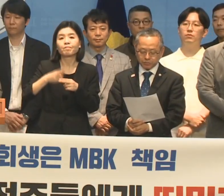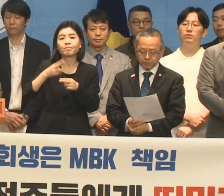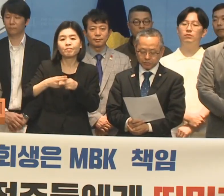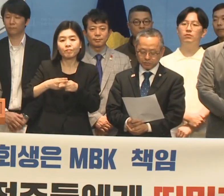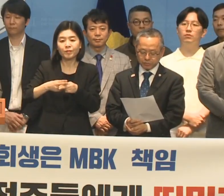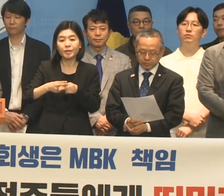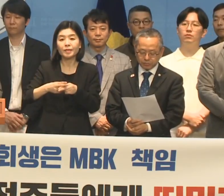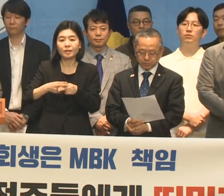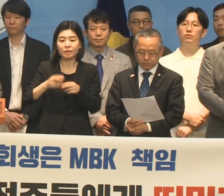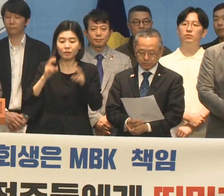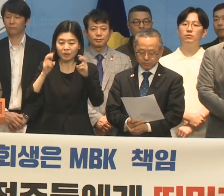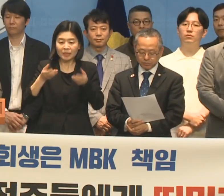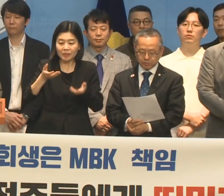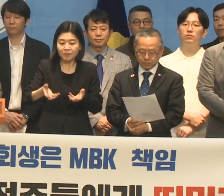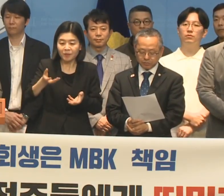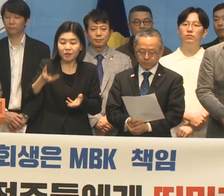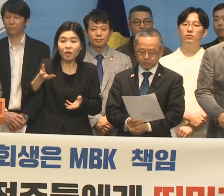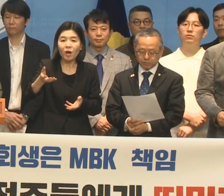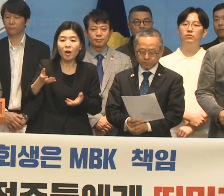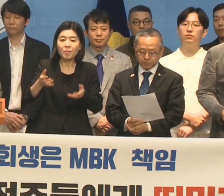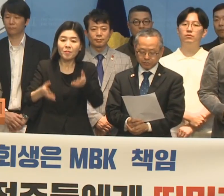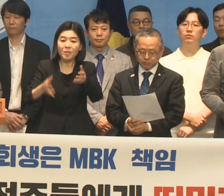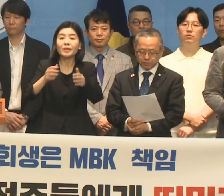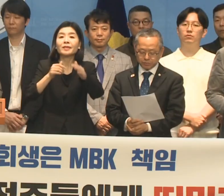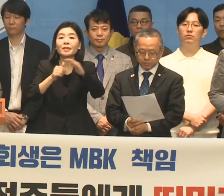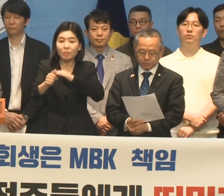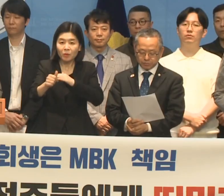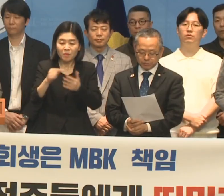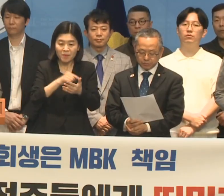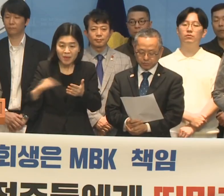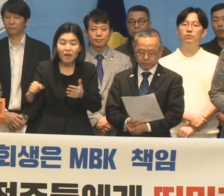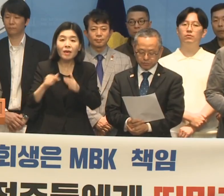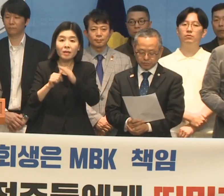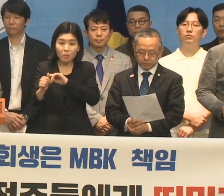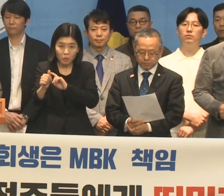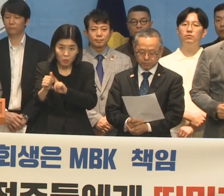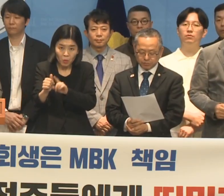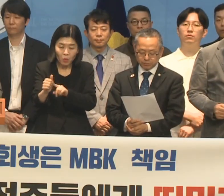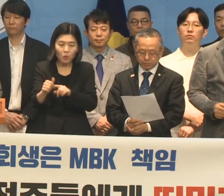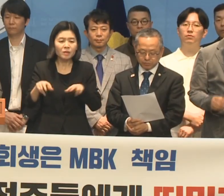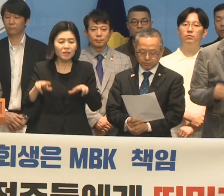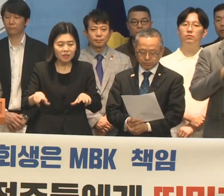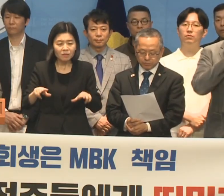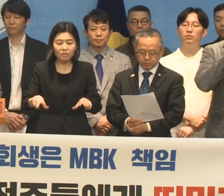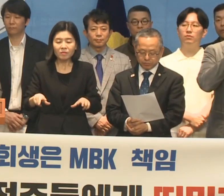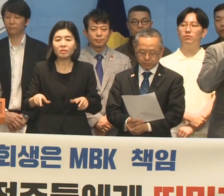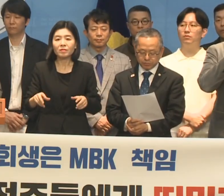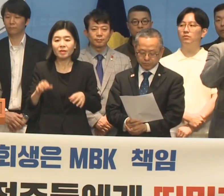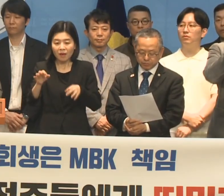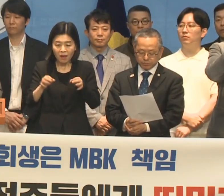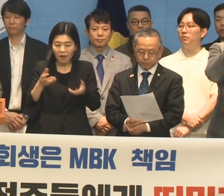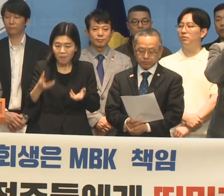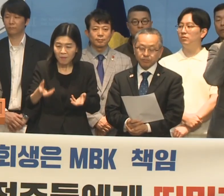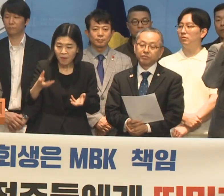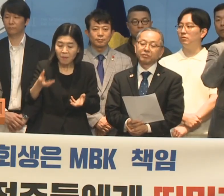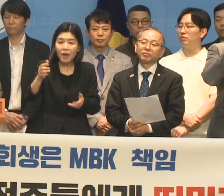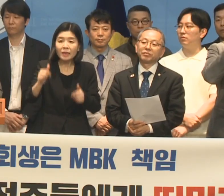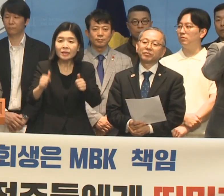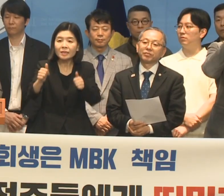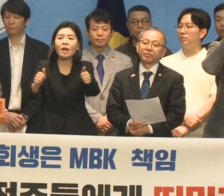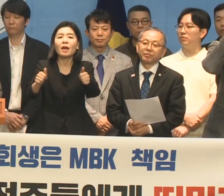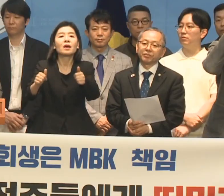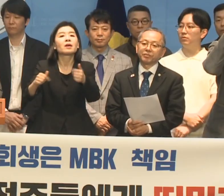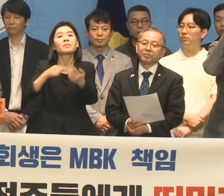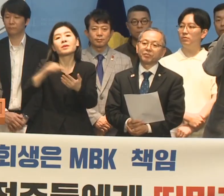피해 대책위원회 김병육 시장님으로부터 현재 점주들의 개괄적인 상황을